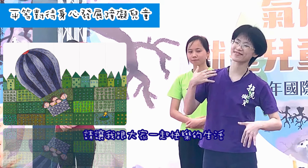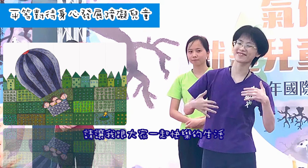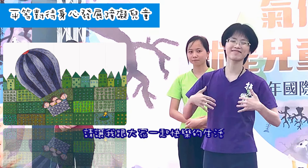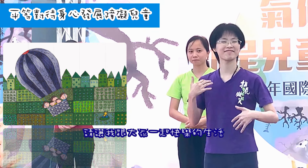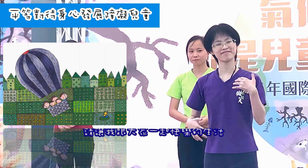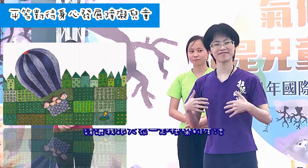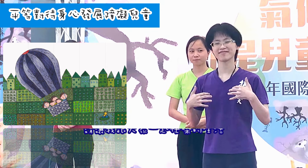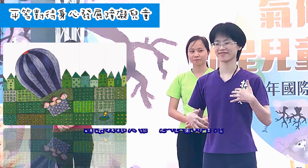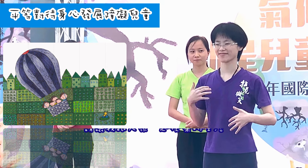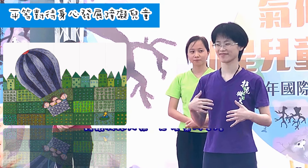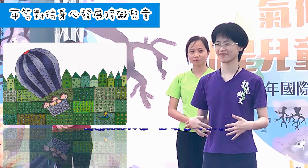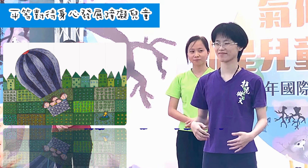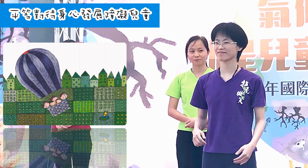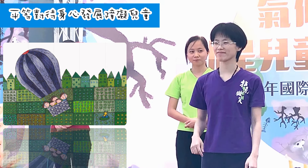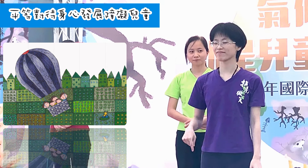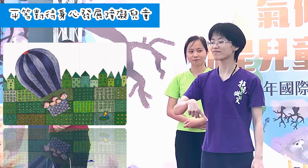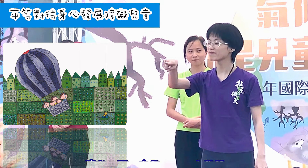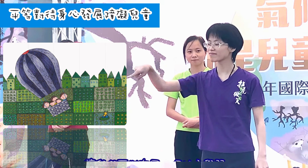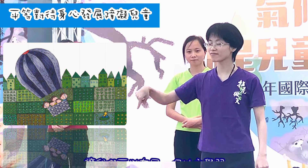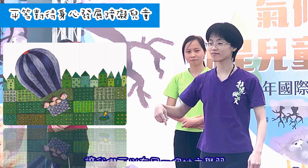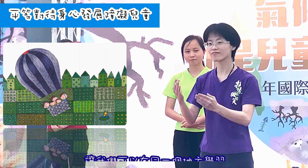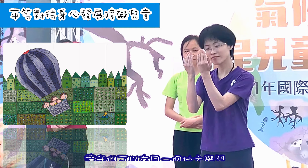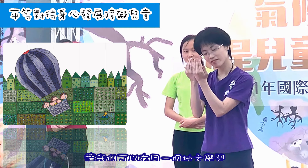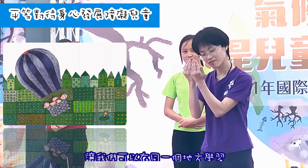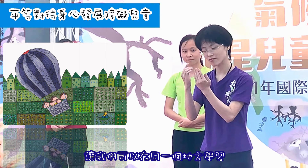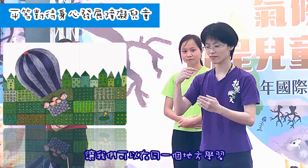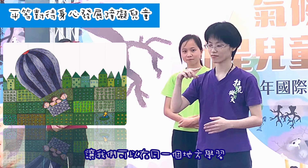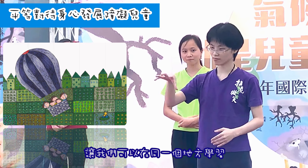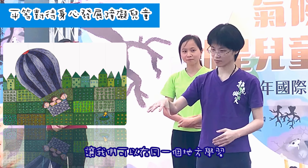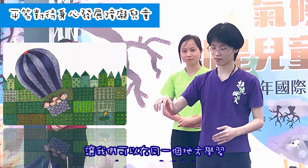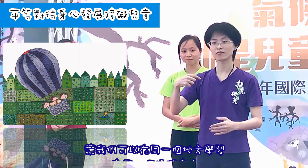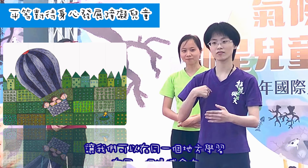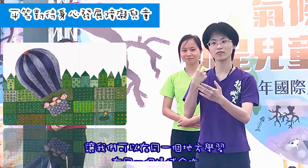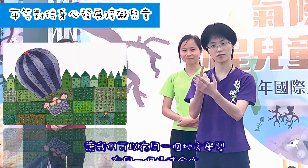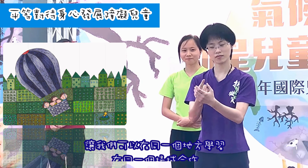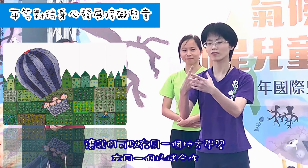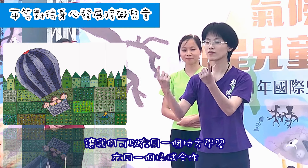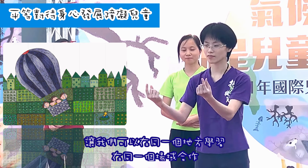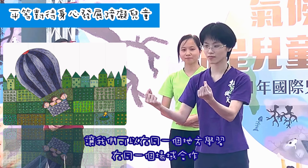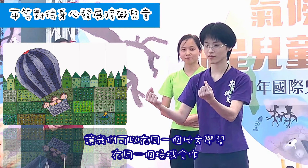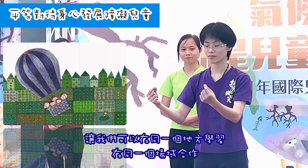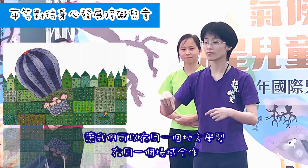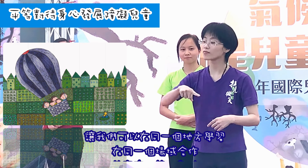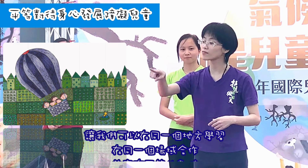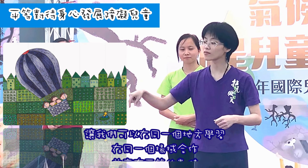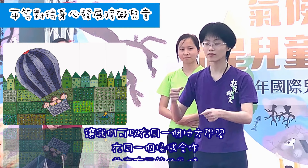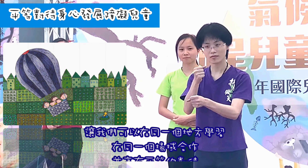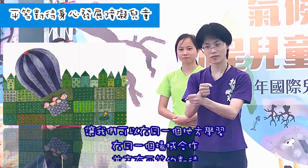活，让我们可以在同一个地方学习，在同一个场域合